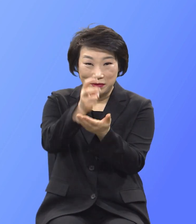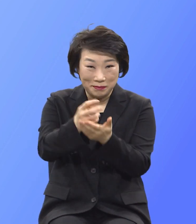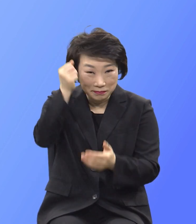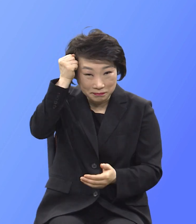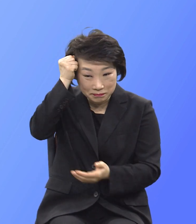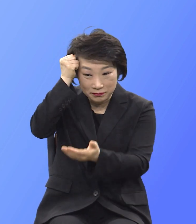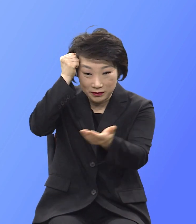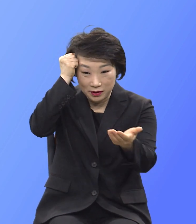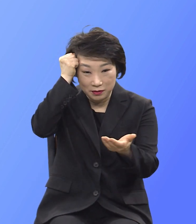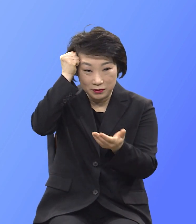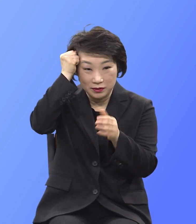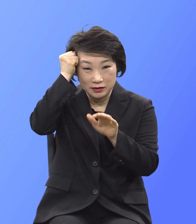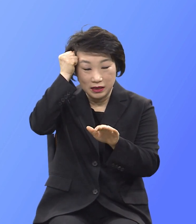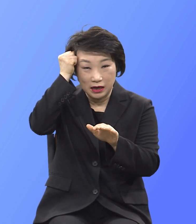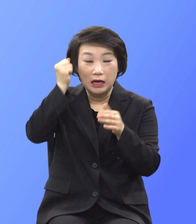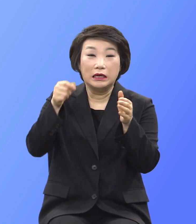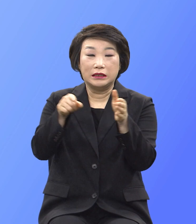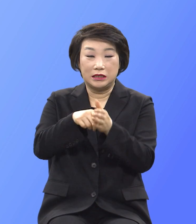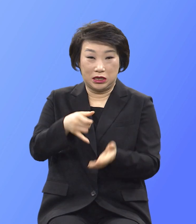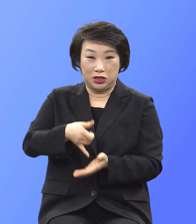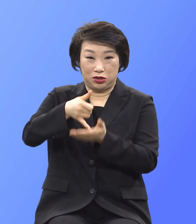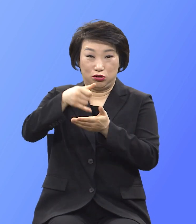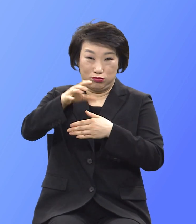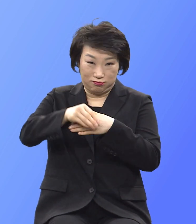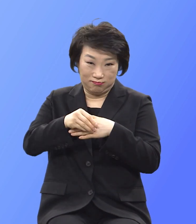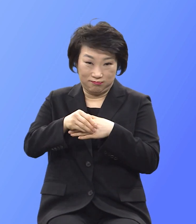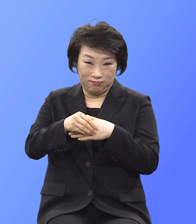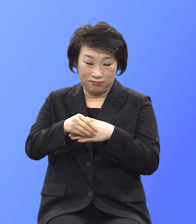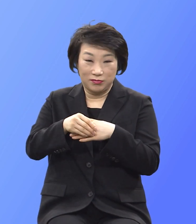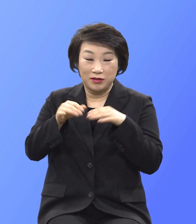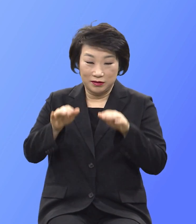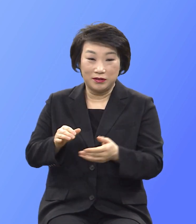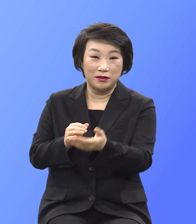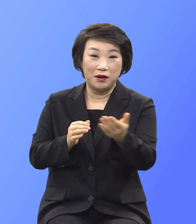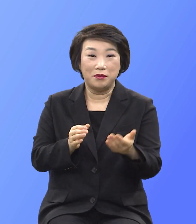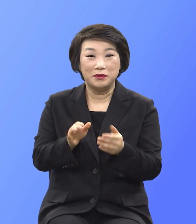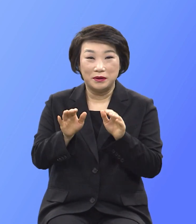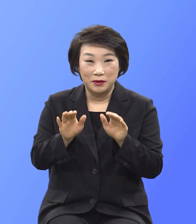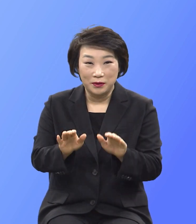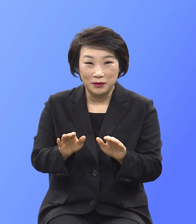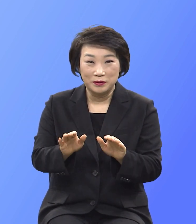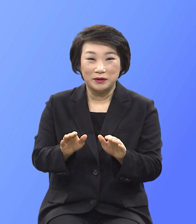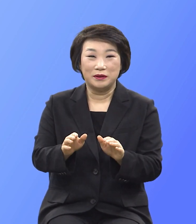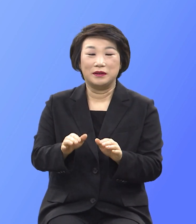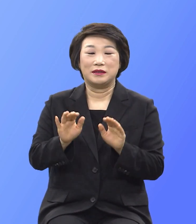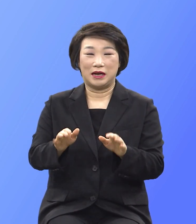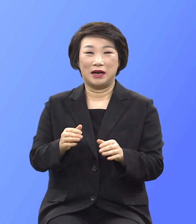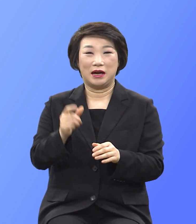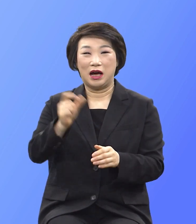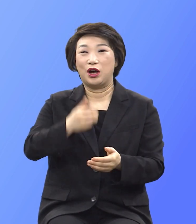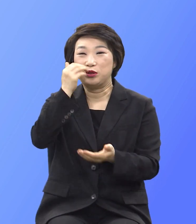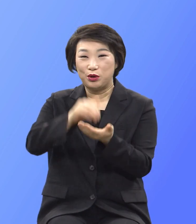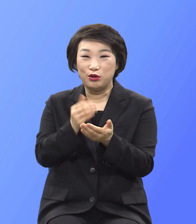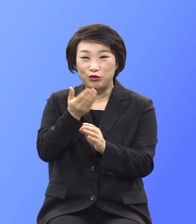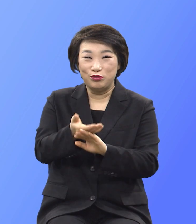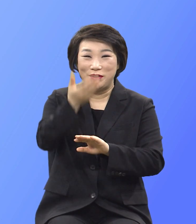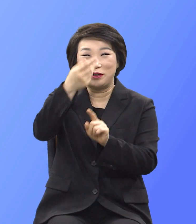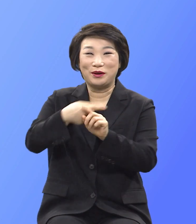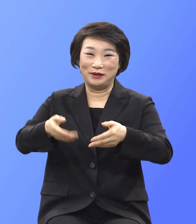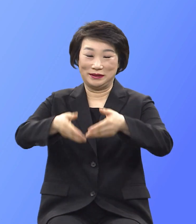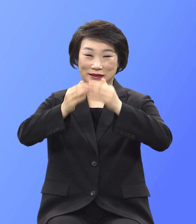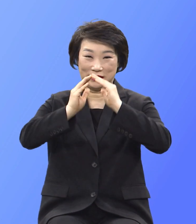원칙이 여러분 속에 신앙적으로 뿌리 깊이 이 반석 위에